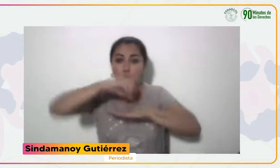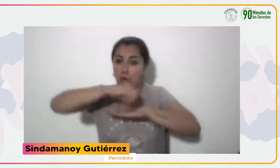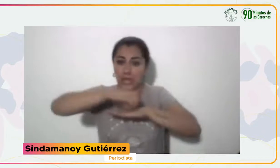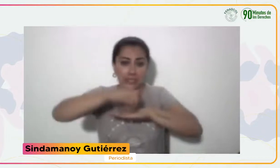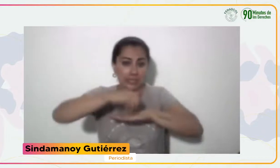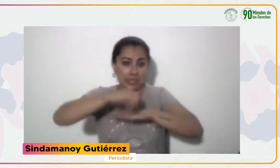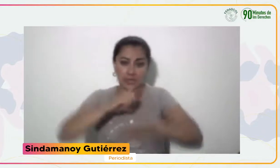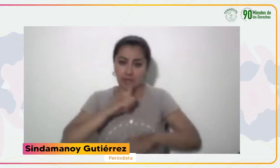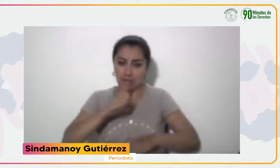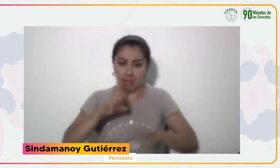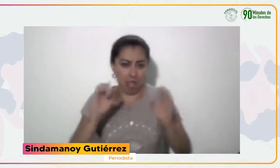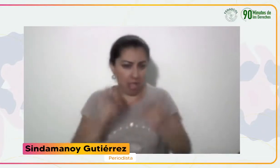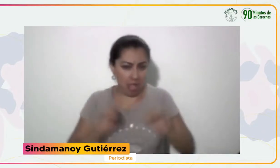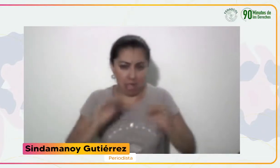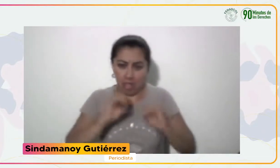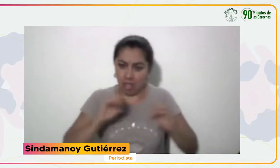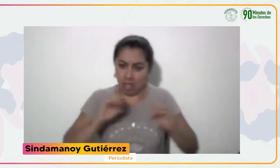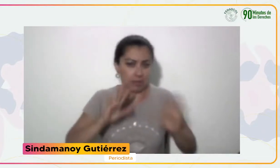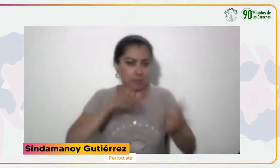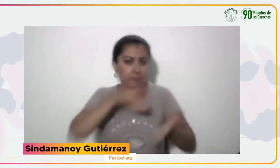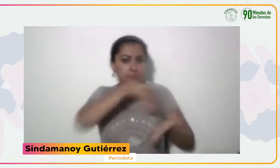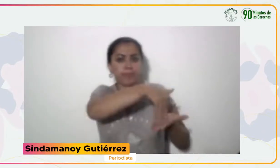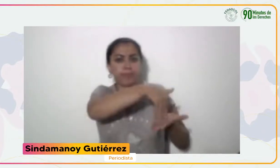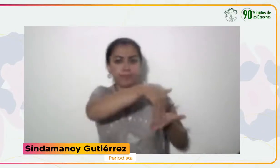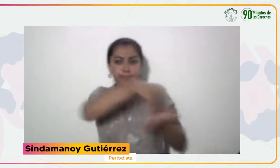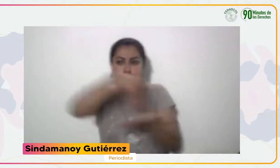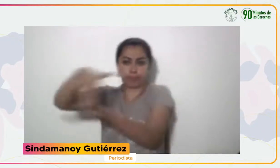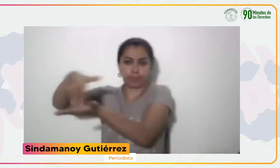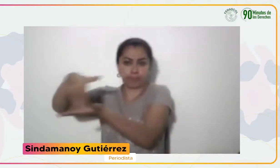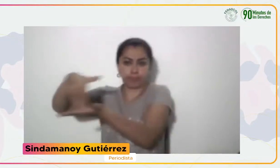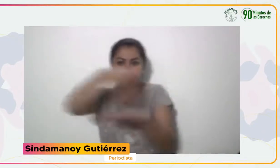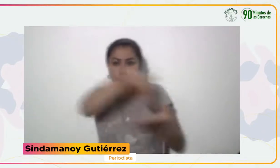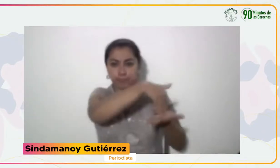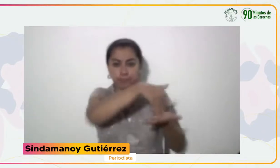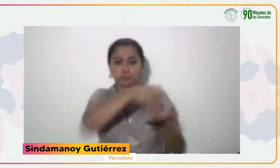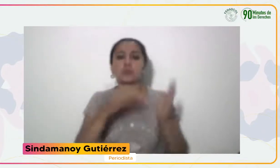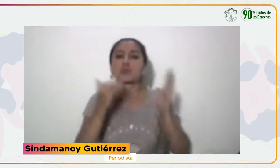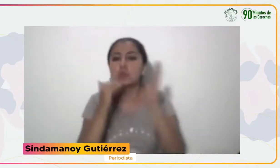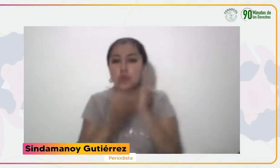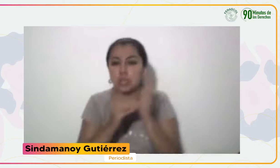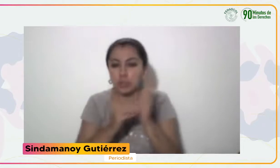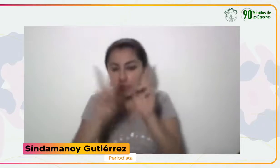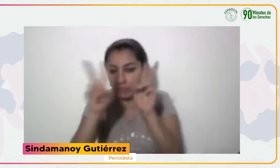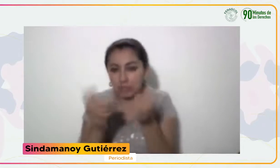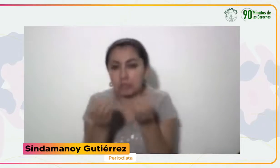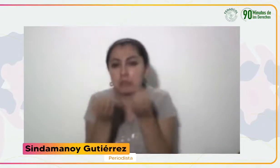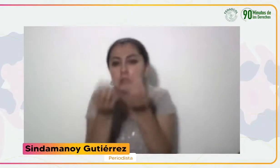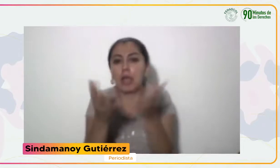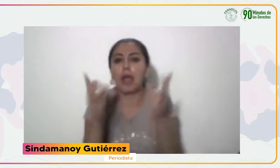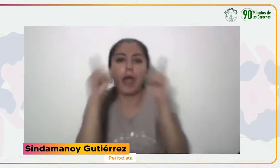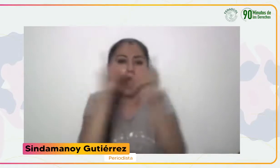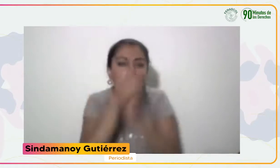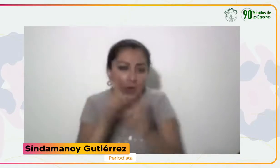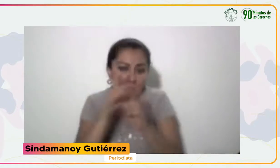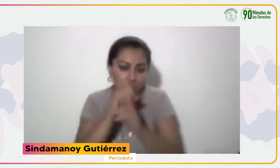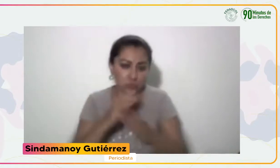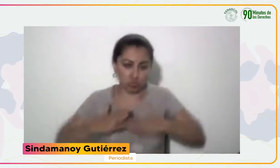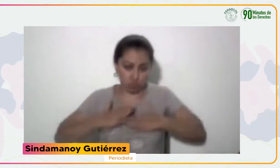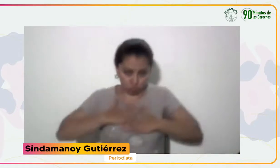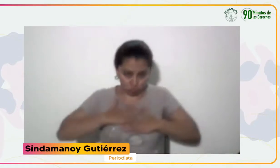política, y también contamos o hablamos de esta sociedad civil que no pertenece a algunas organizaciones.